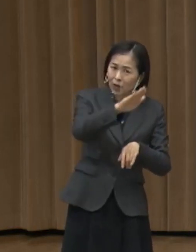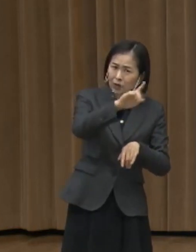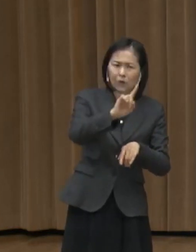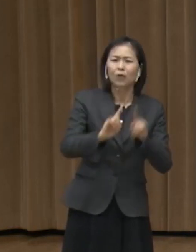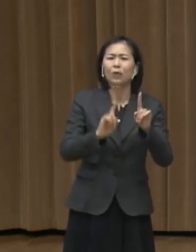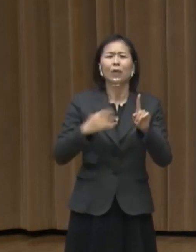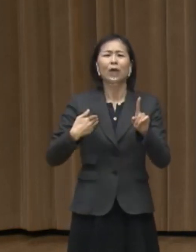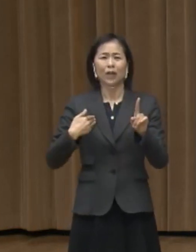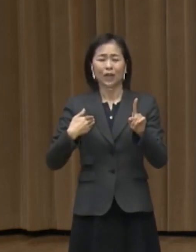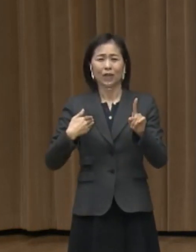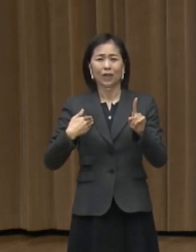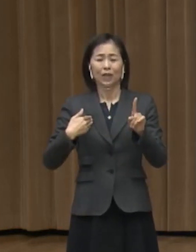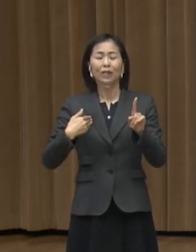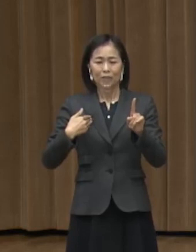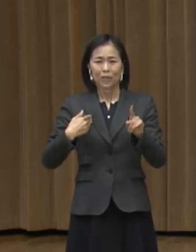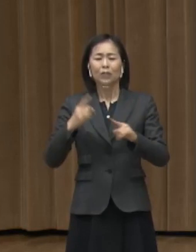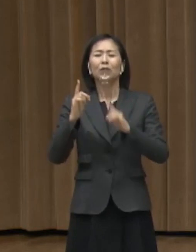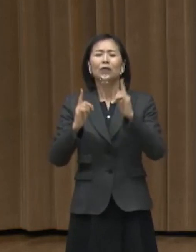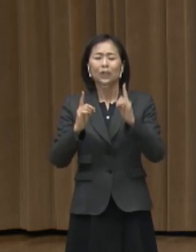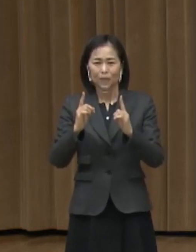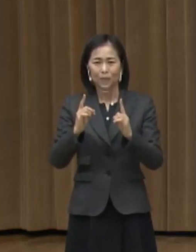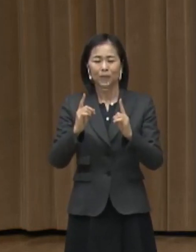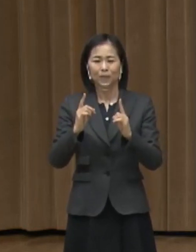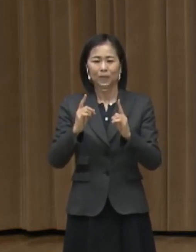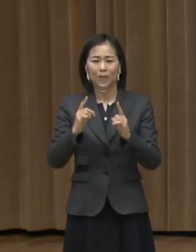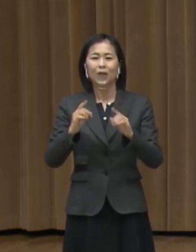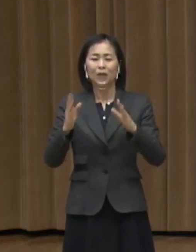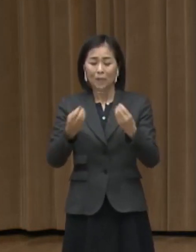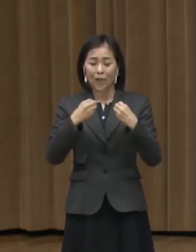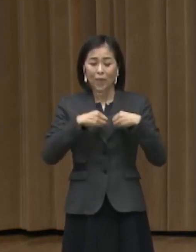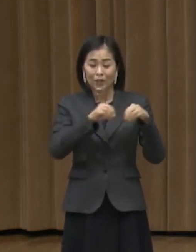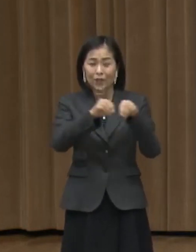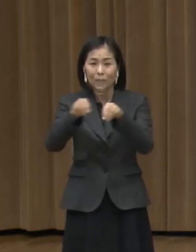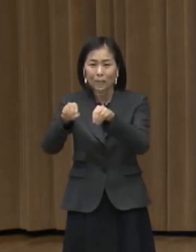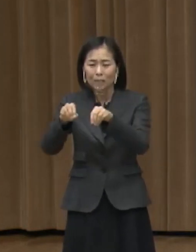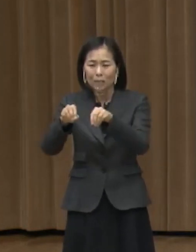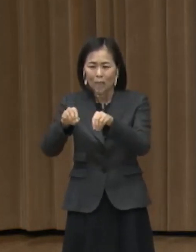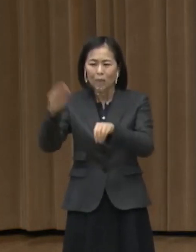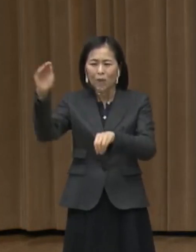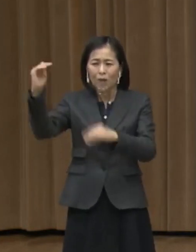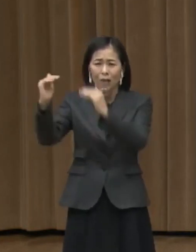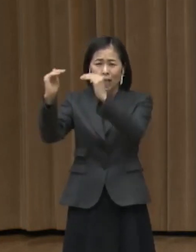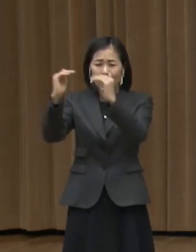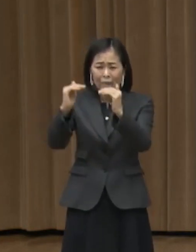ども、いずれにしても感染のペースは緩やかであり、そして